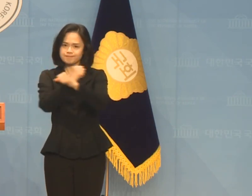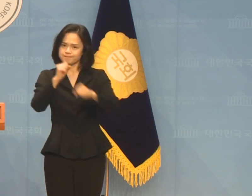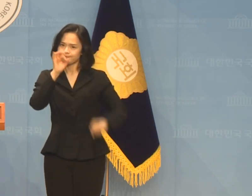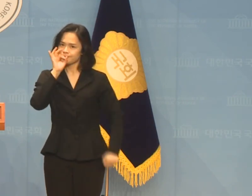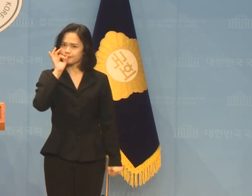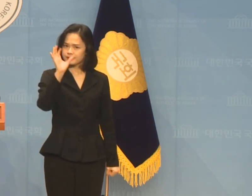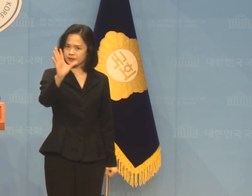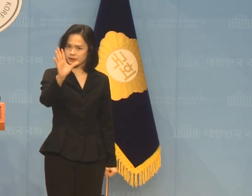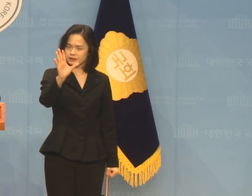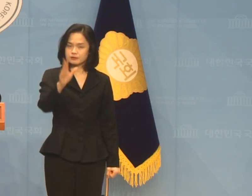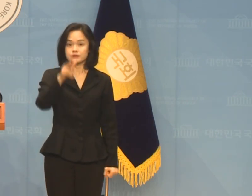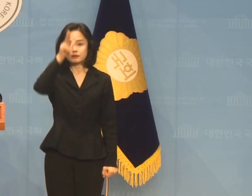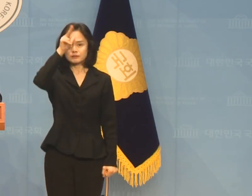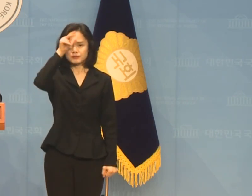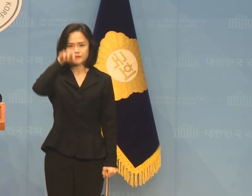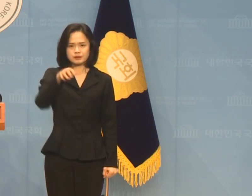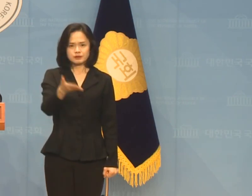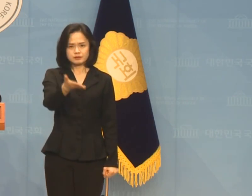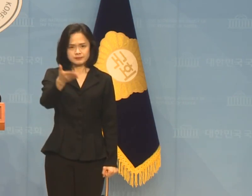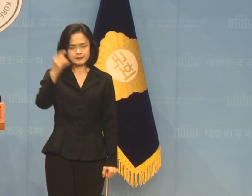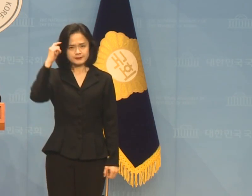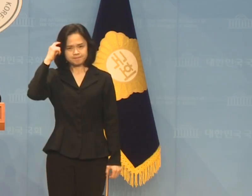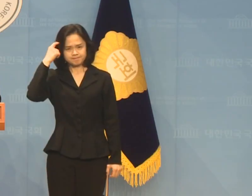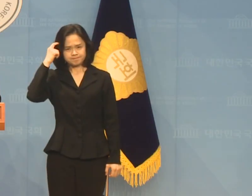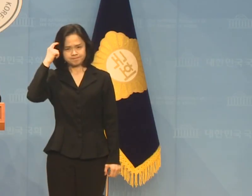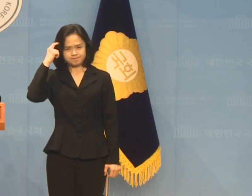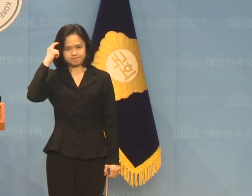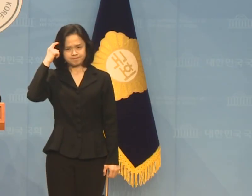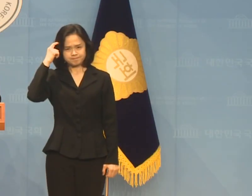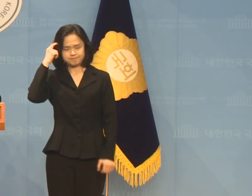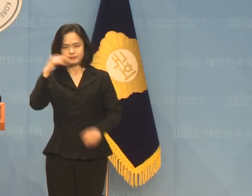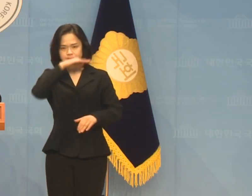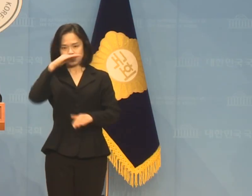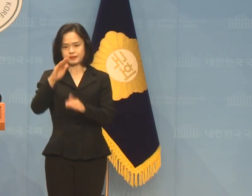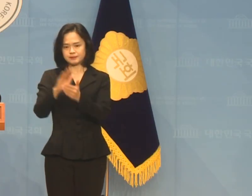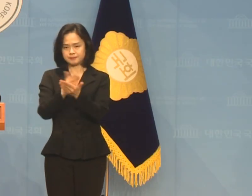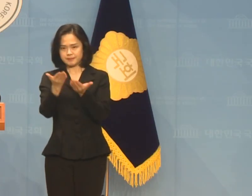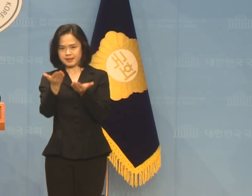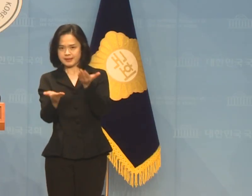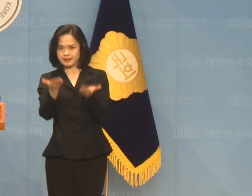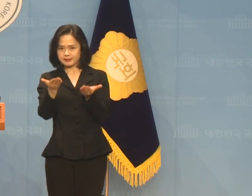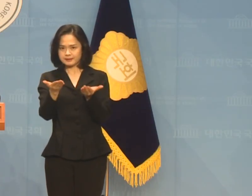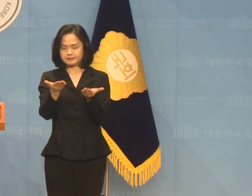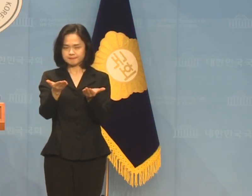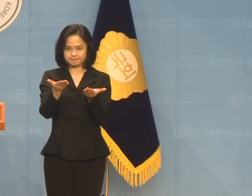여러분들의 현명한 판단을 기대합니다. 넷째,